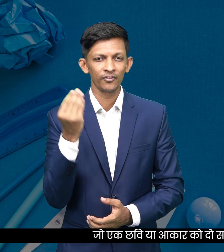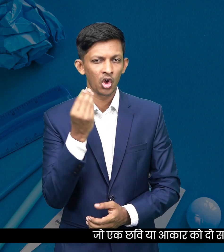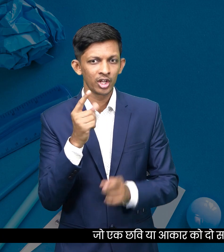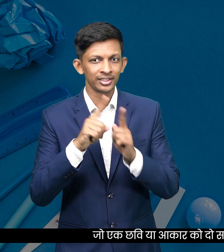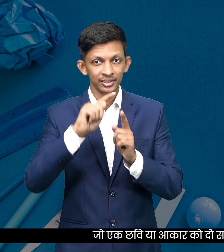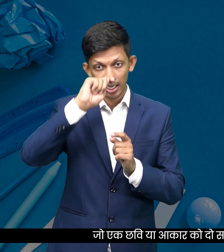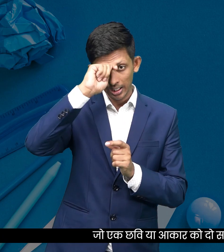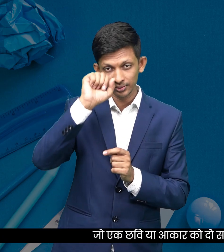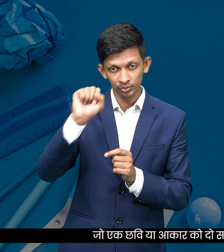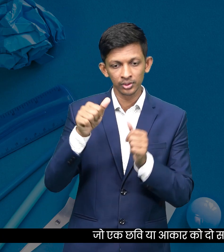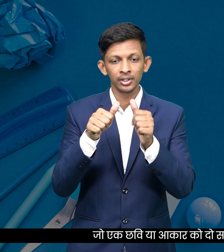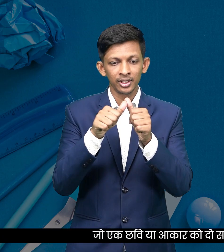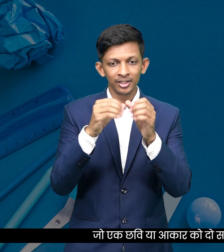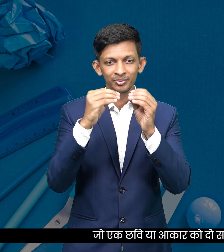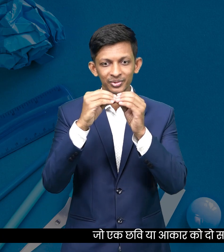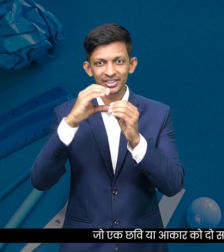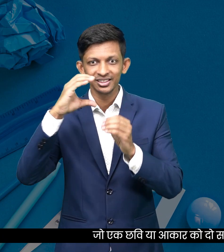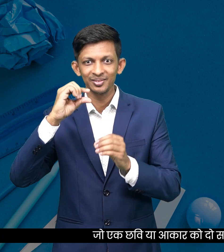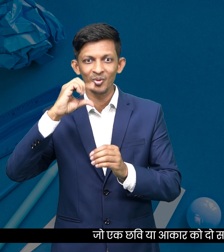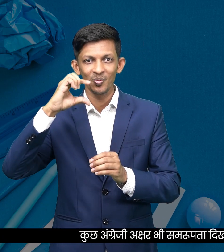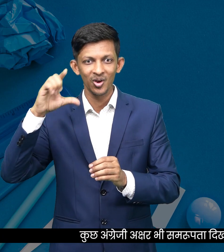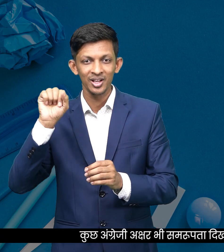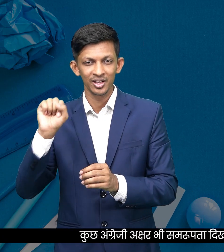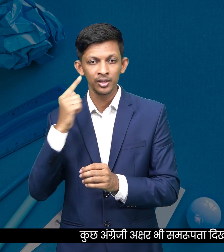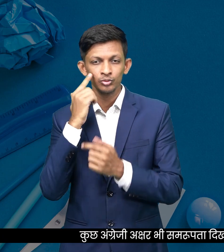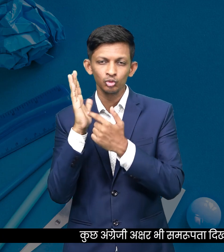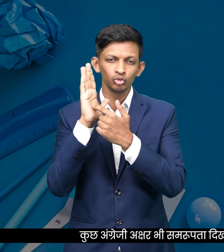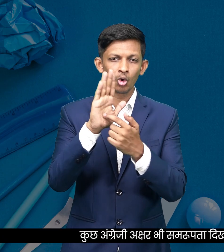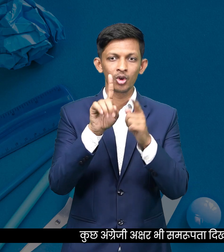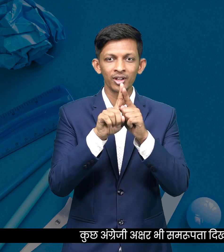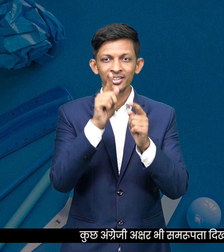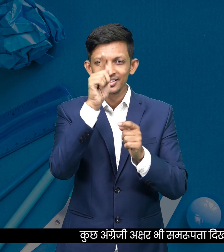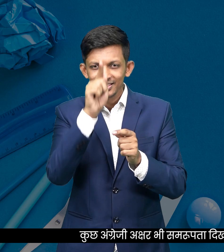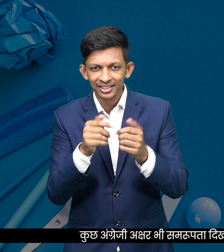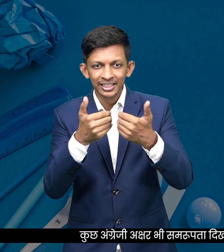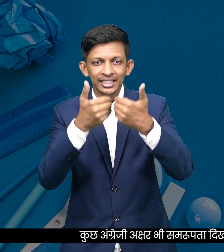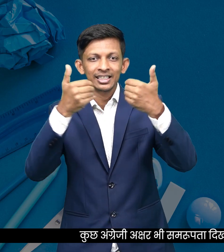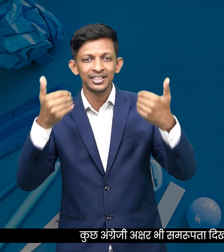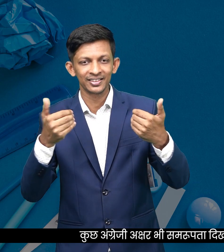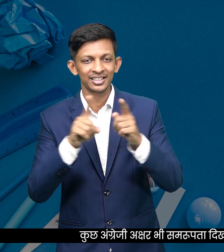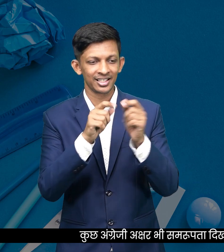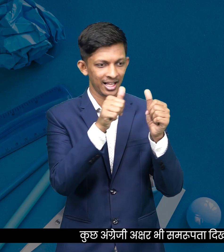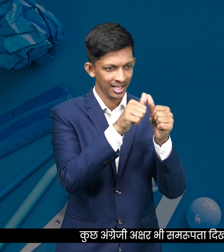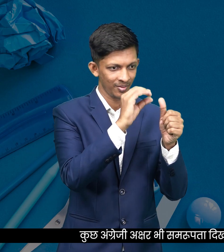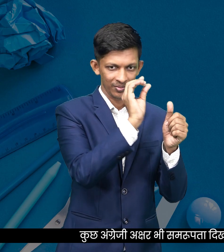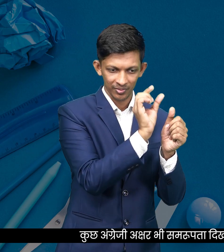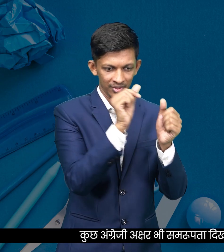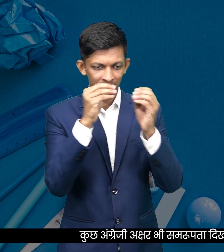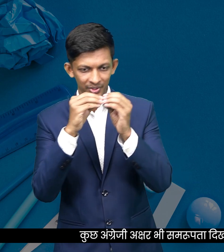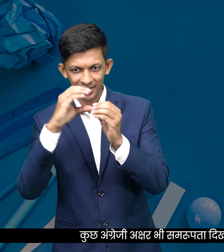आकार को दो समान हिस्सों में विभाजित करती है। कुछ अंग्रेजी अक्षर भी समरूपता दिखाते हैं जब हिस्सों